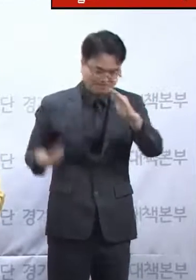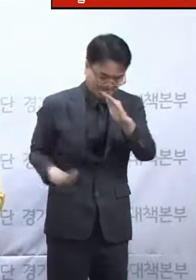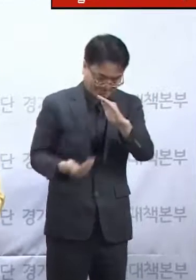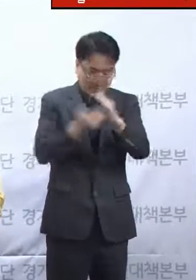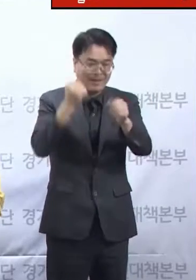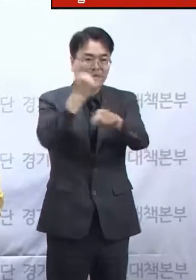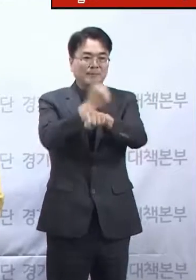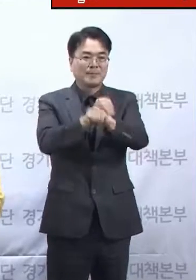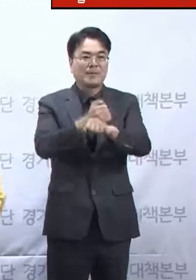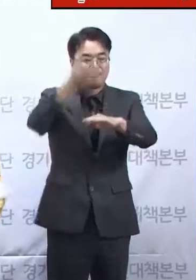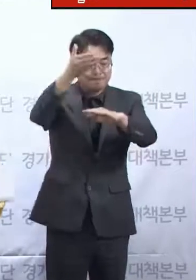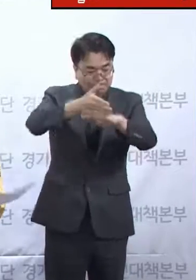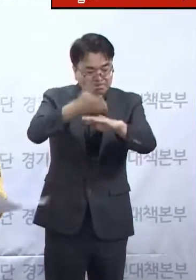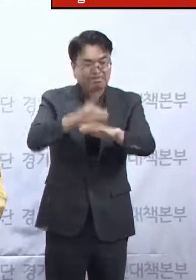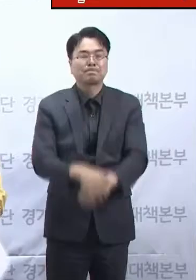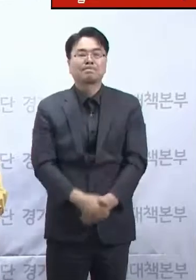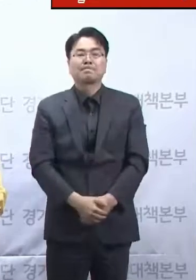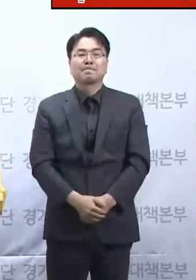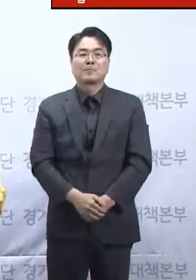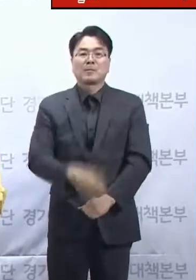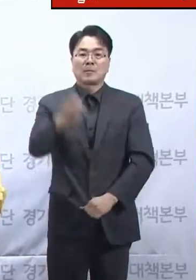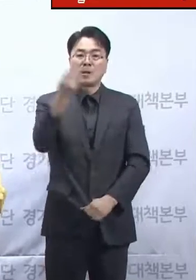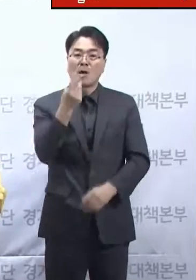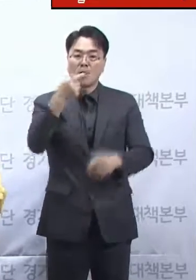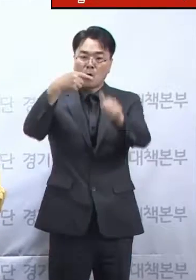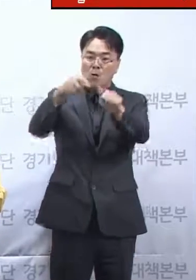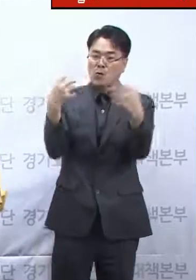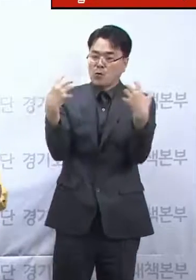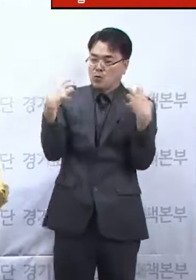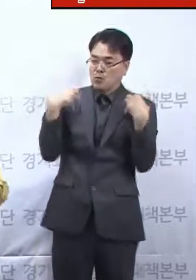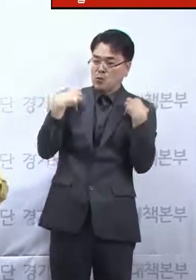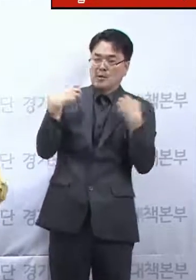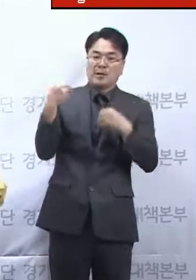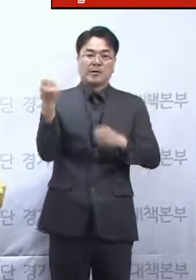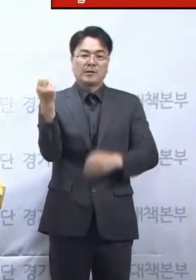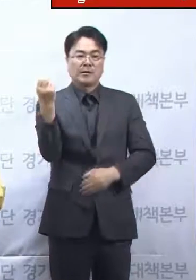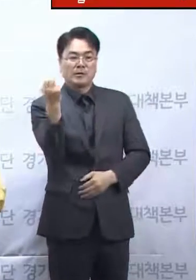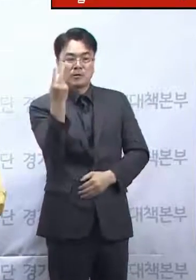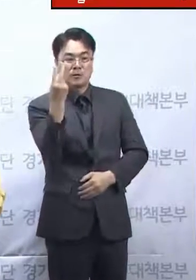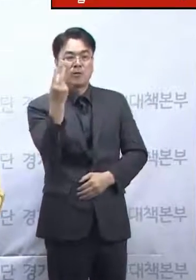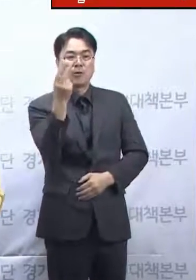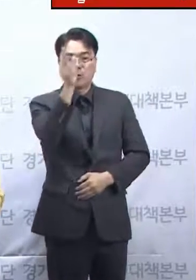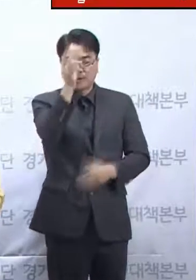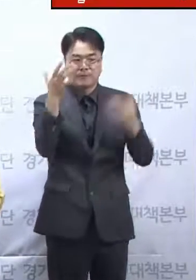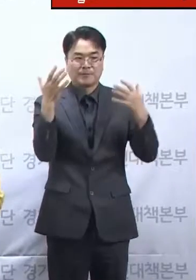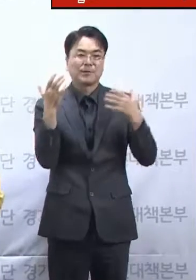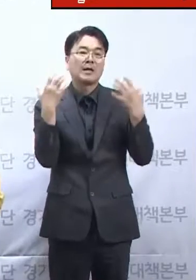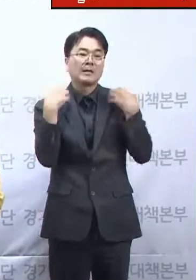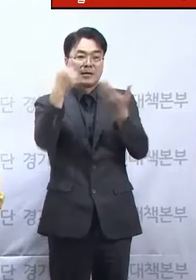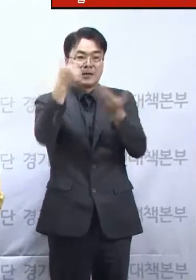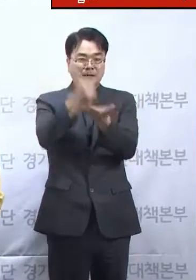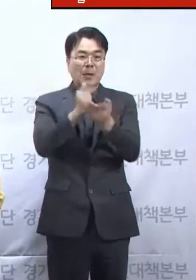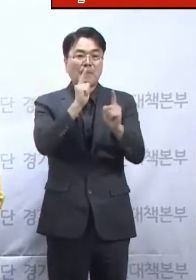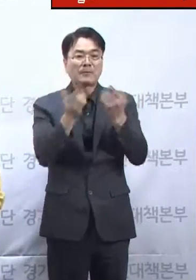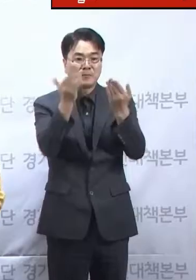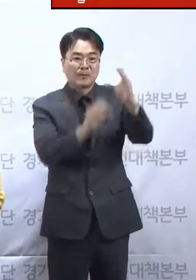감사합니다. 그리고 우리 교육감님과 청장님께서 간단히 추가로 드릴 말씀이 있어서 말씀을